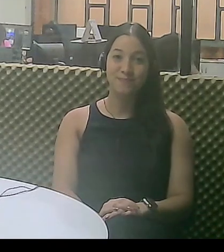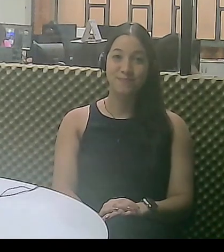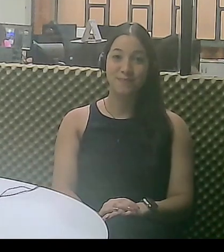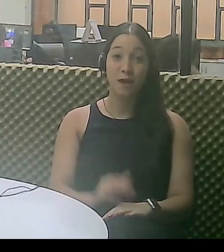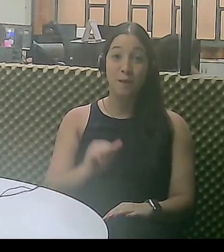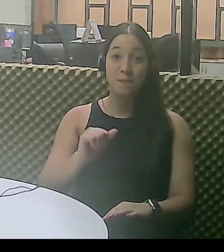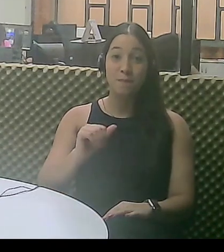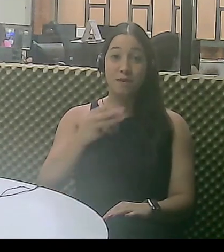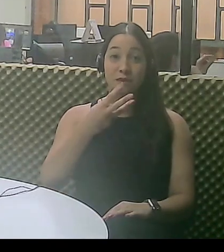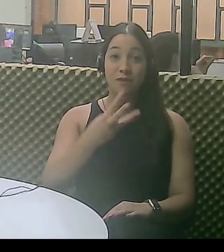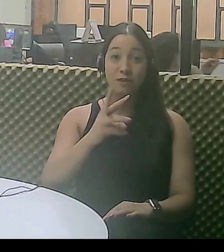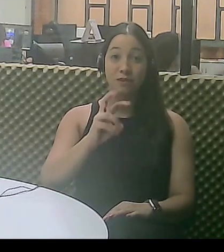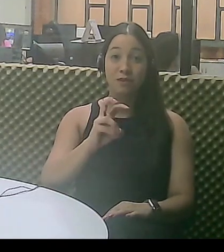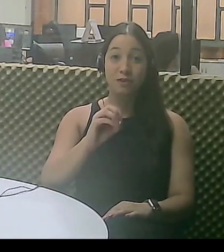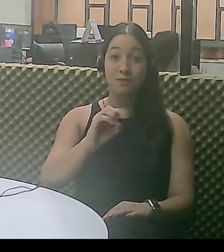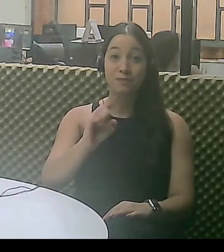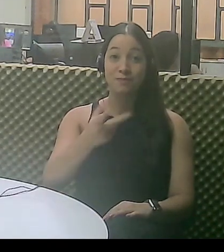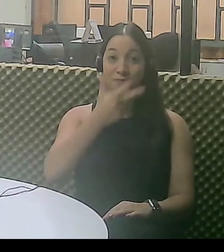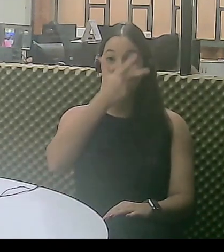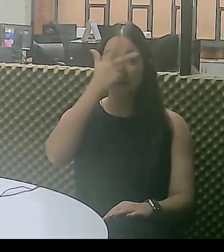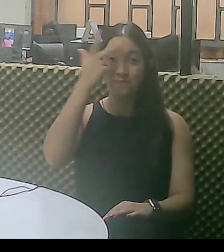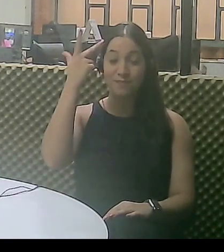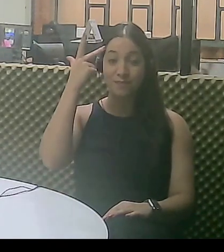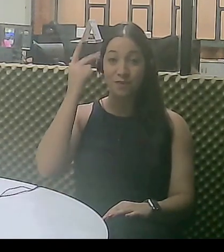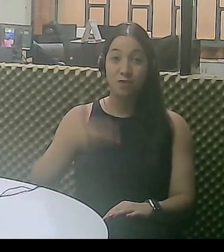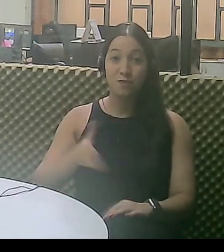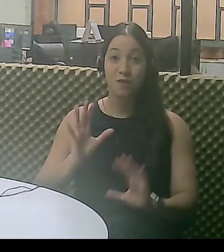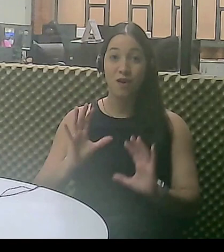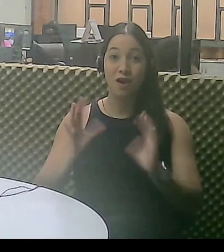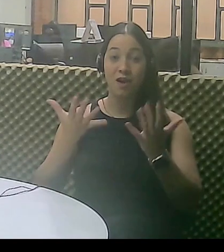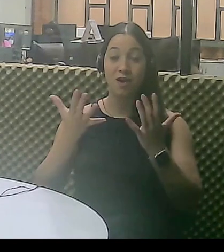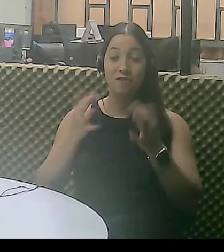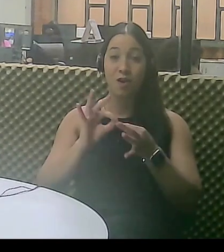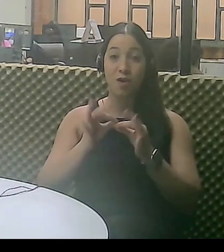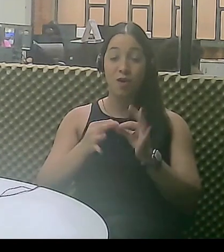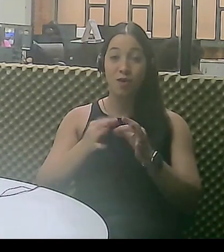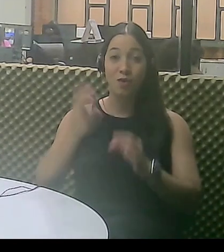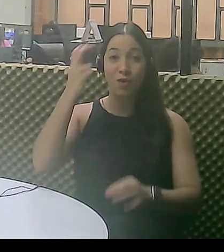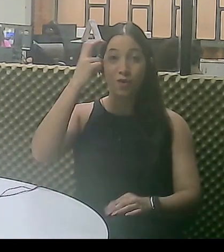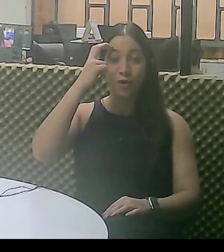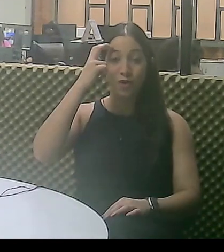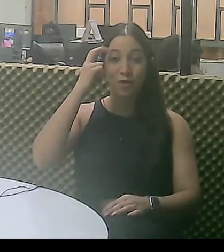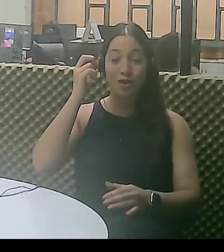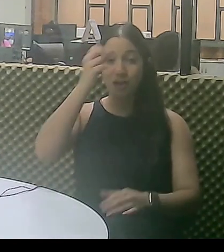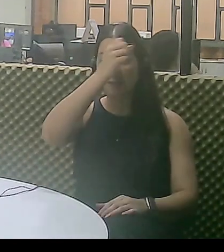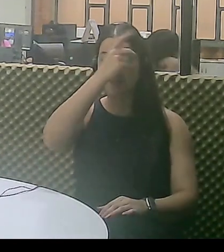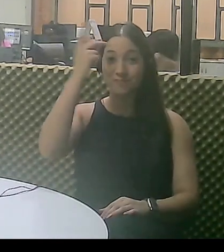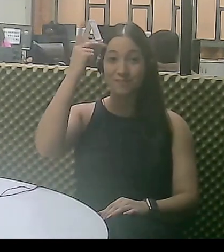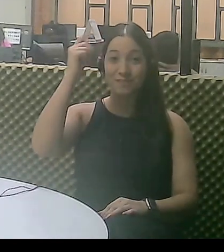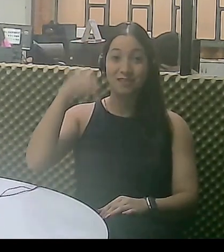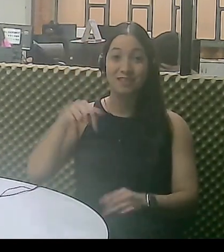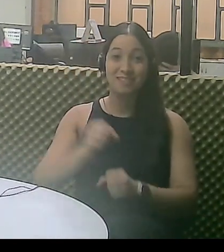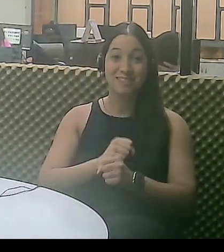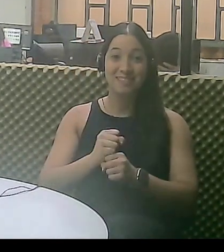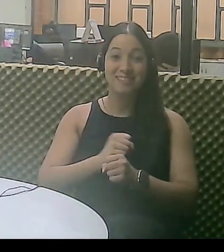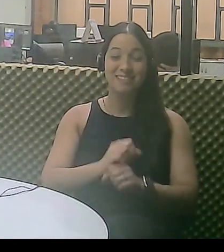Mais de 350 mil pessoas estiveram nos eventos e oficinas culturais promovidos pela Prefeitura neste ano.